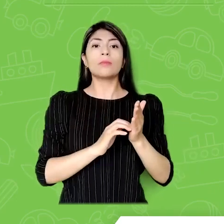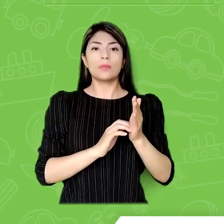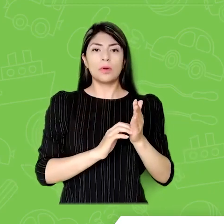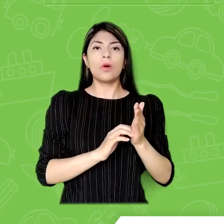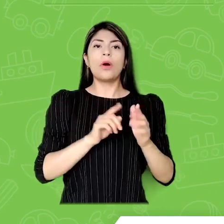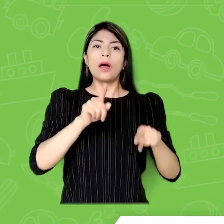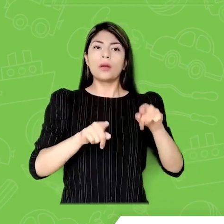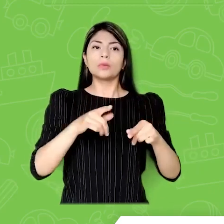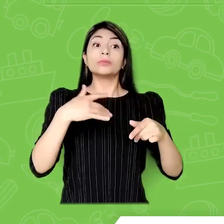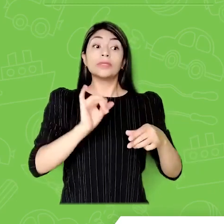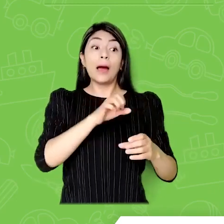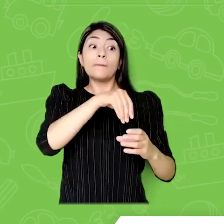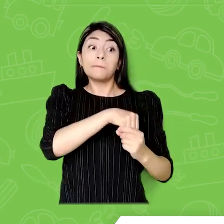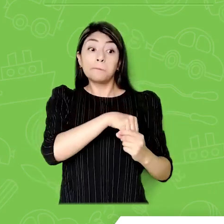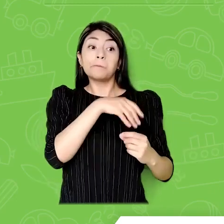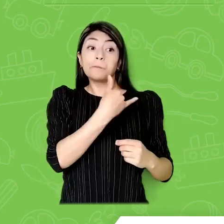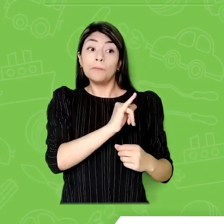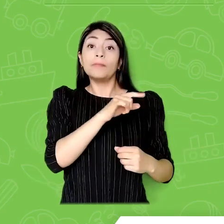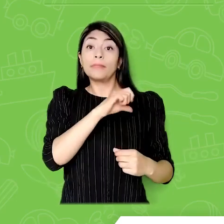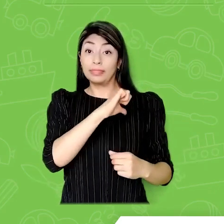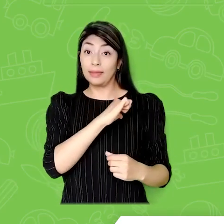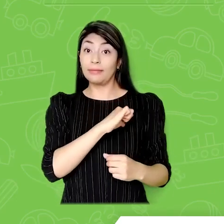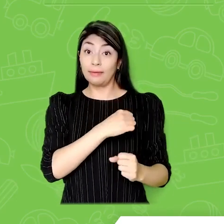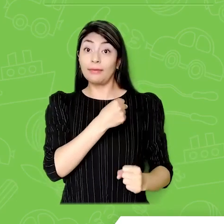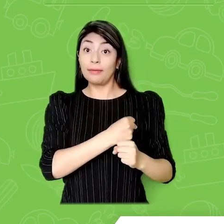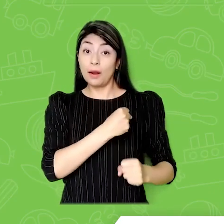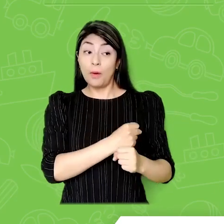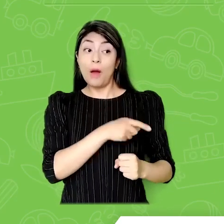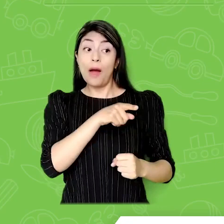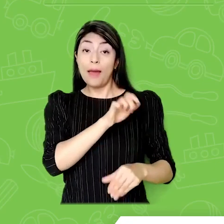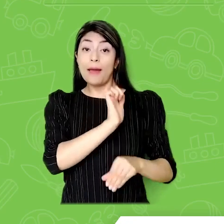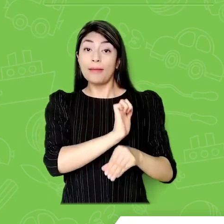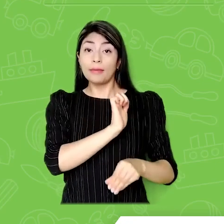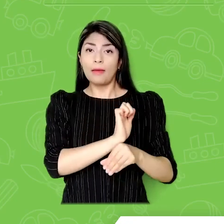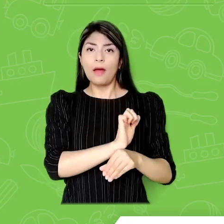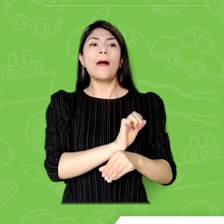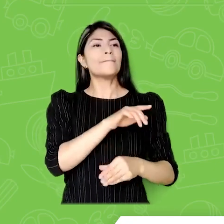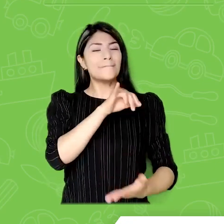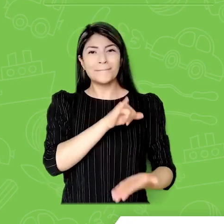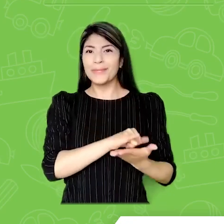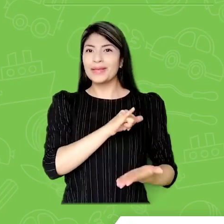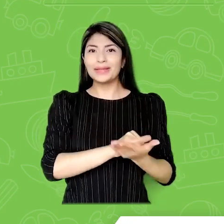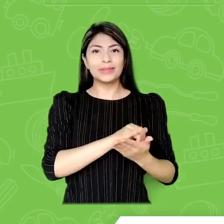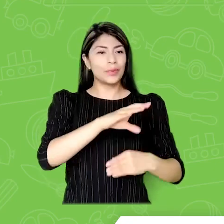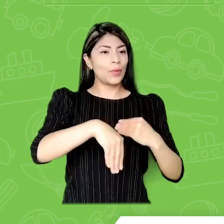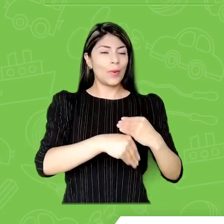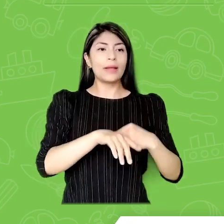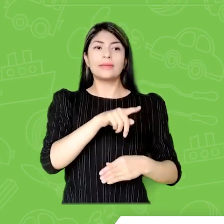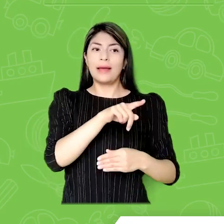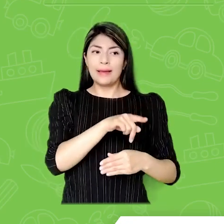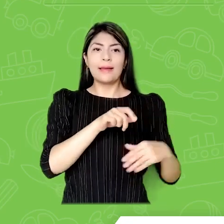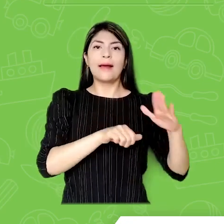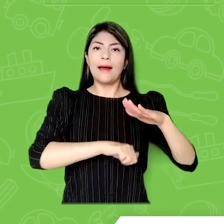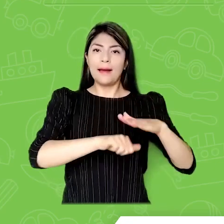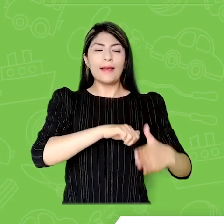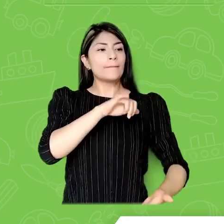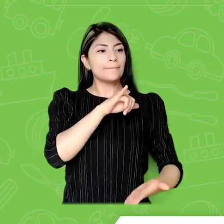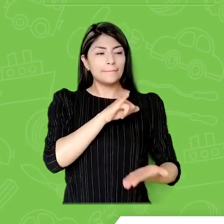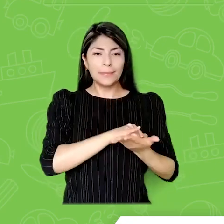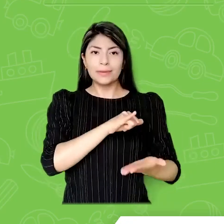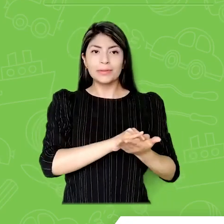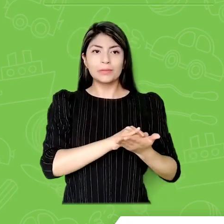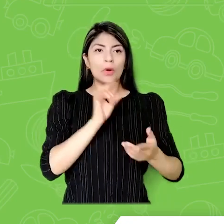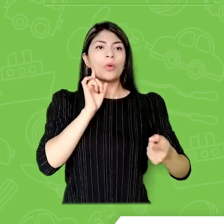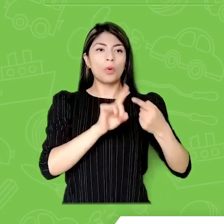a un cargo superior dentro de la planta de personal de la misma entidad, del mismo sector administrativo o dentro del cuadro funcional